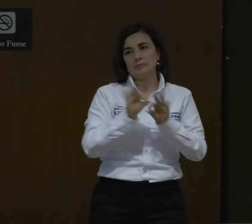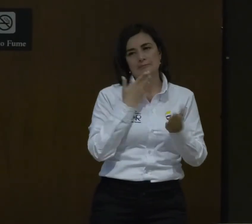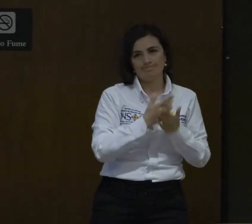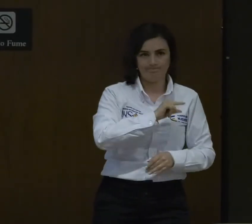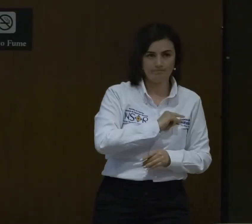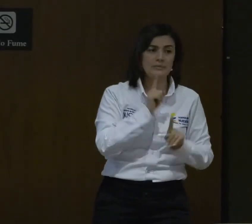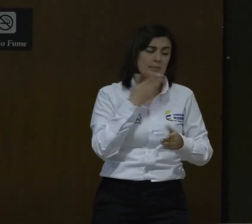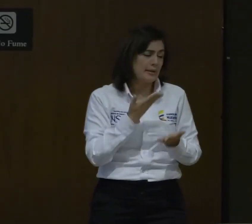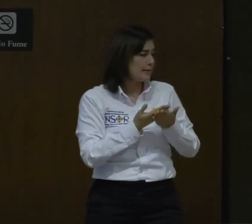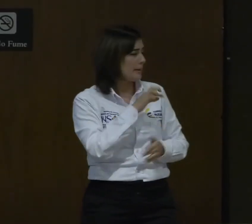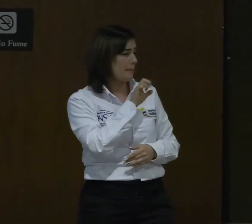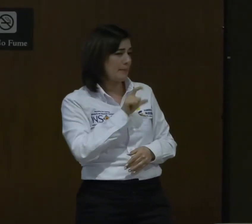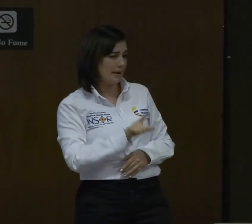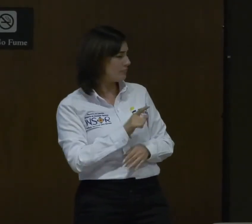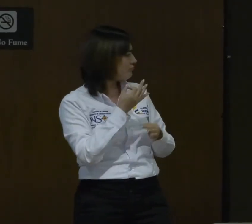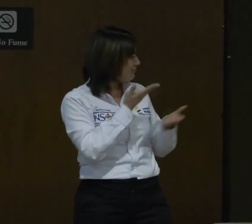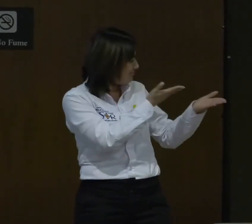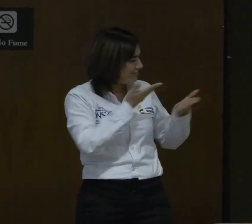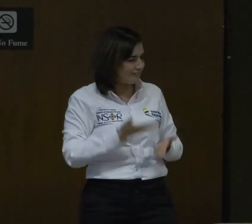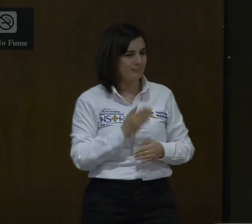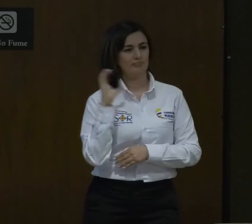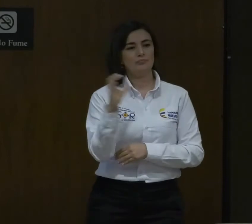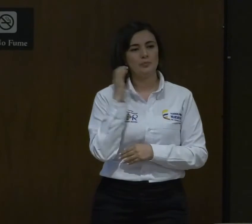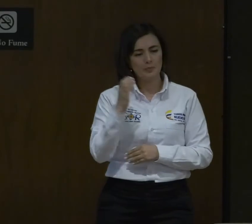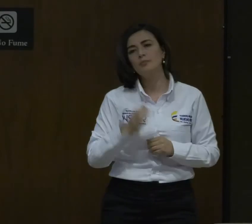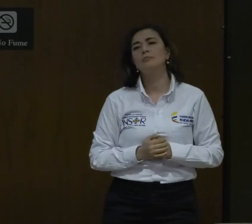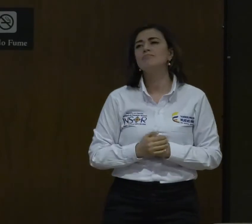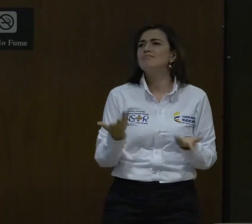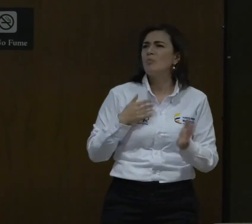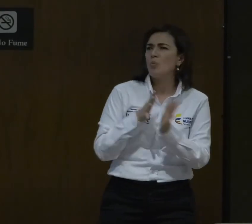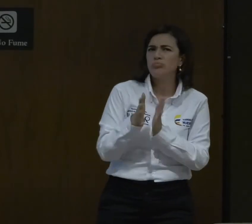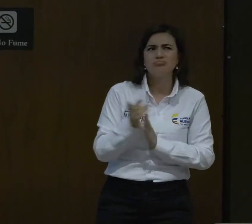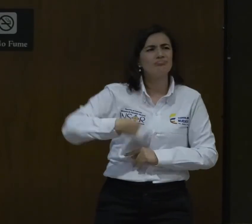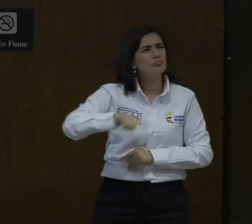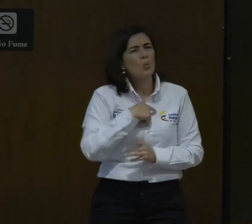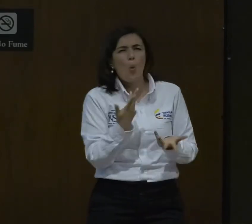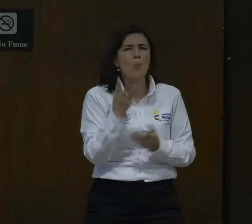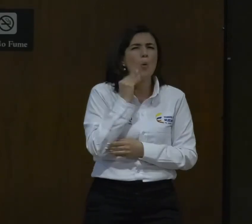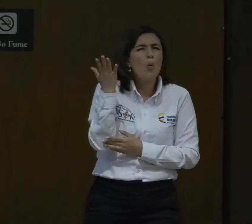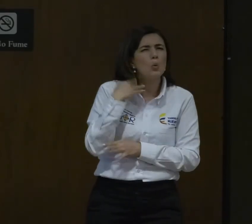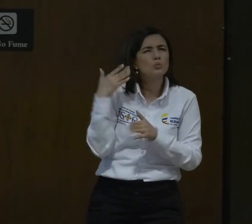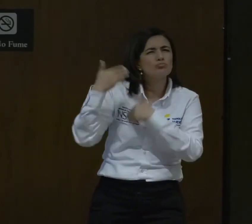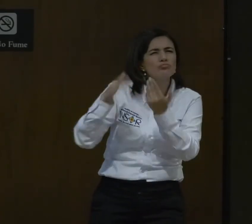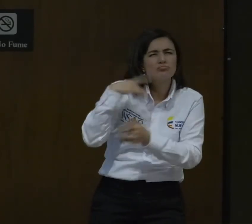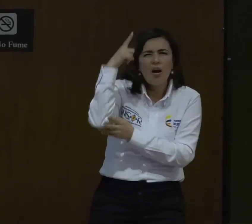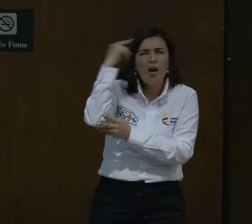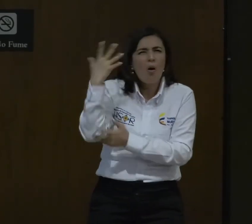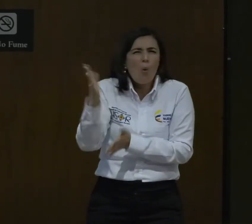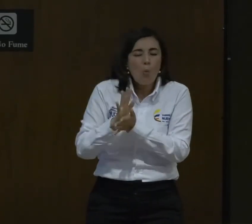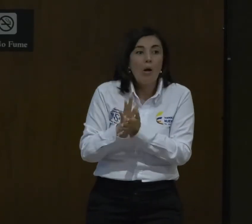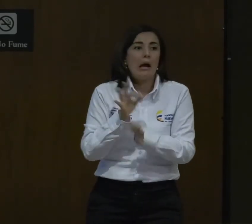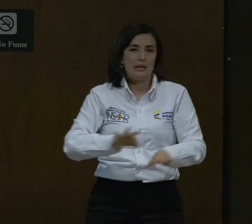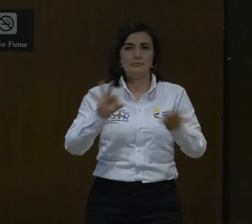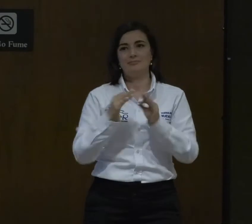Agradecerle a Pilar también que haya aceptado la invitación de venir a Colombia y compartir su experiencia con nosotros. Ya le he dicho pues que todos